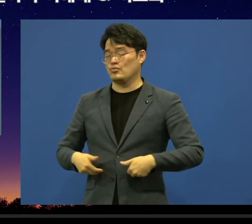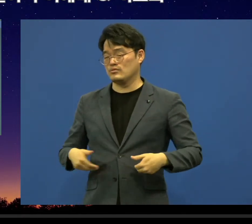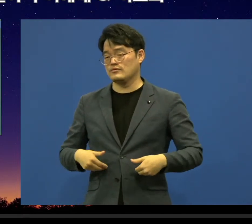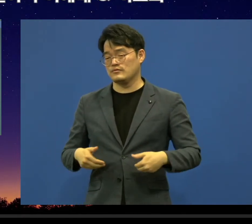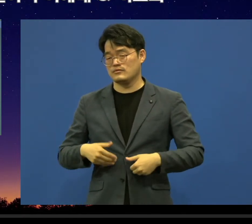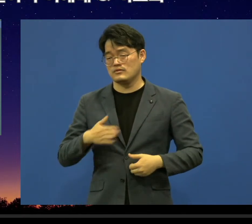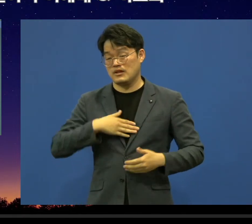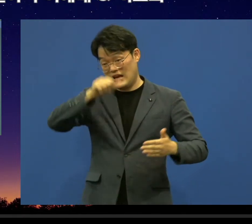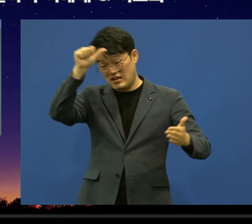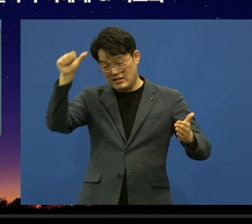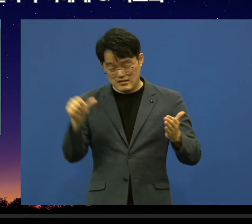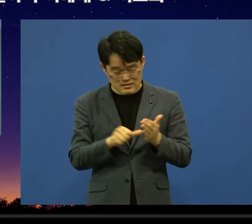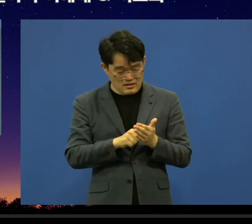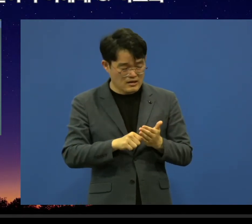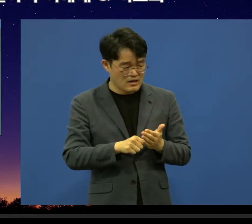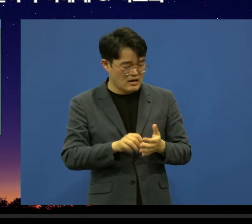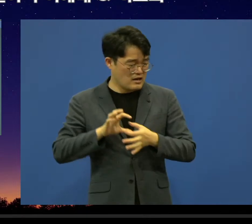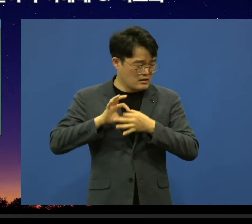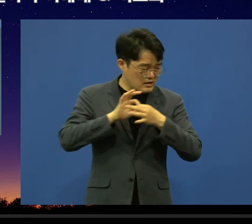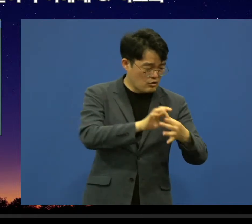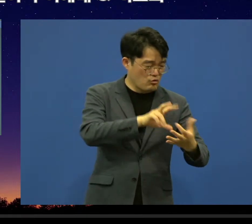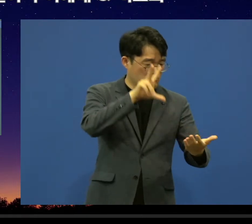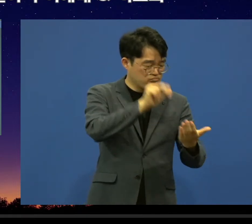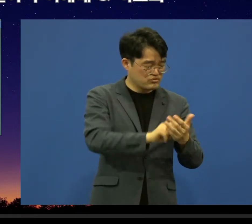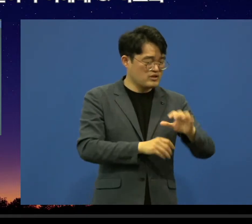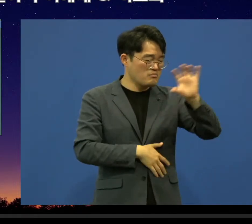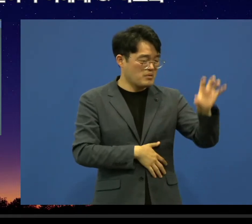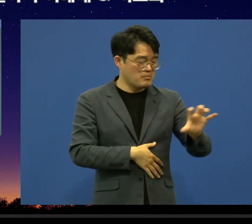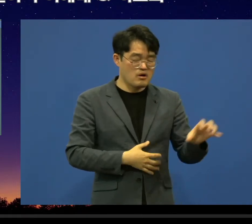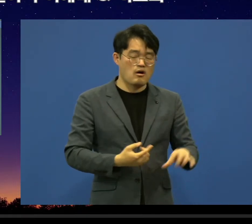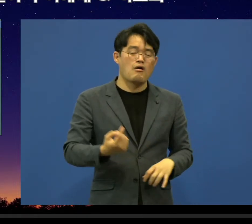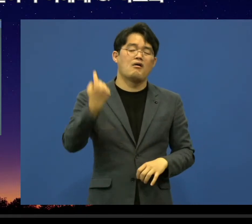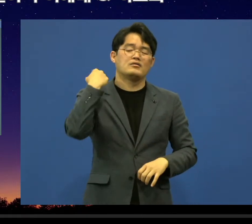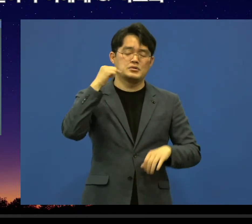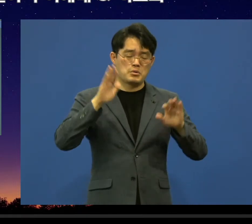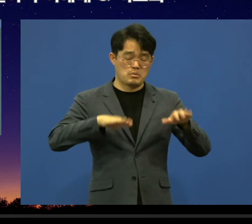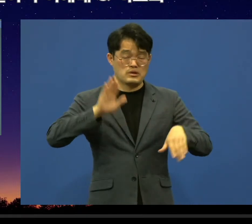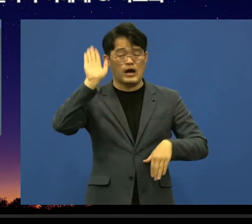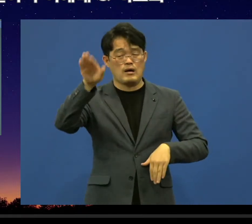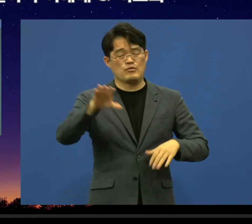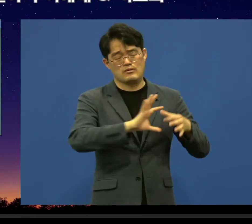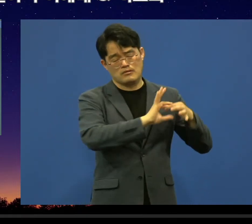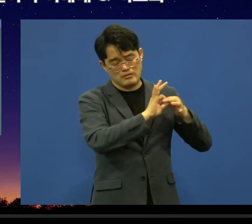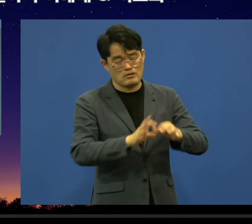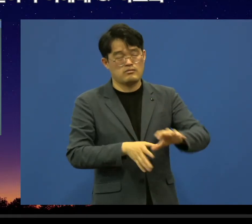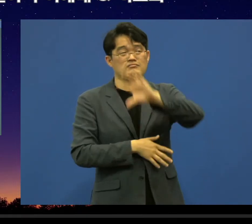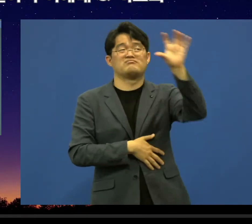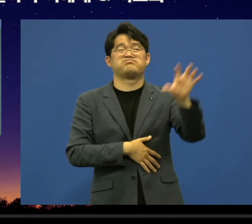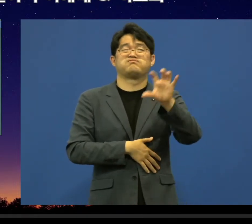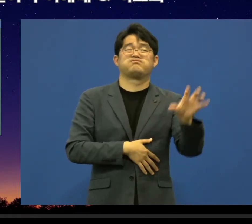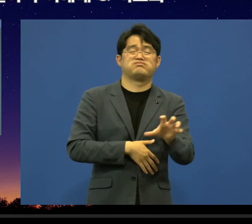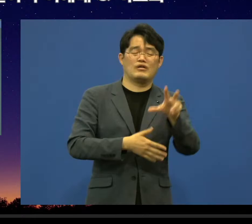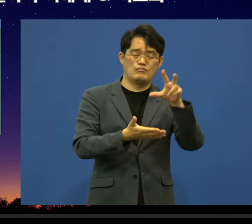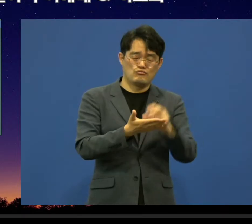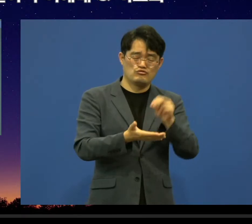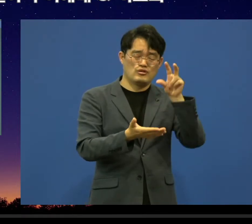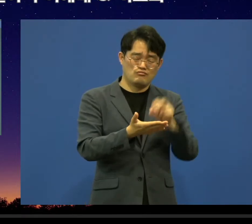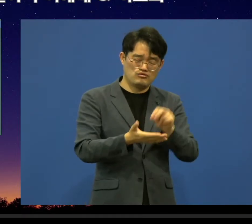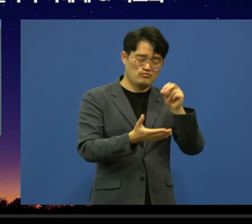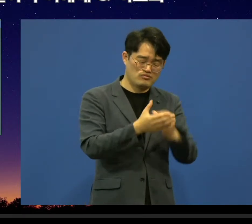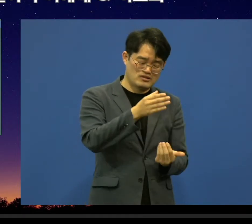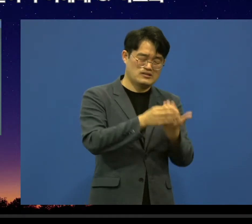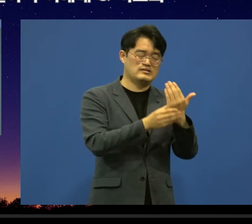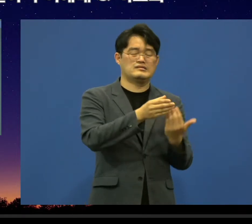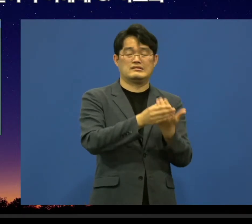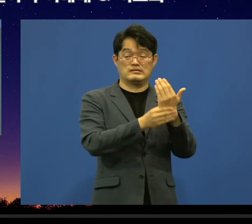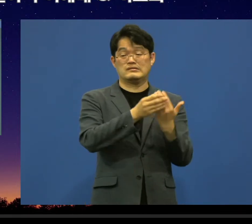계속 발목을 잡는 똑같은 문제로 어제의 문제로 오늘도 쓰러지고 오늘의 문제도 또 쓰러지고 여러분 내일도 그